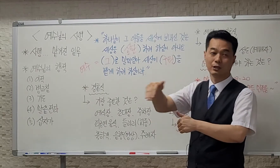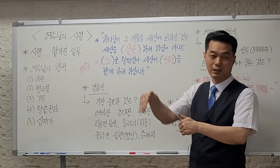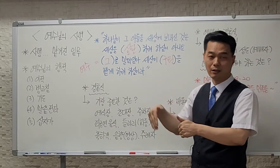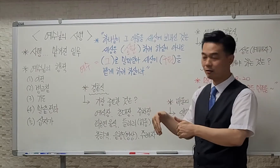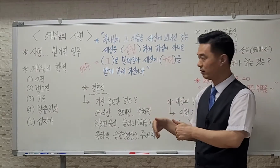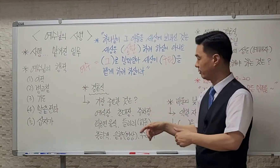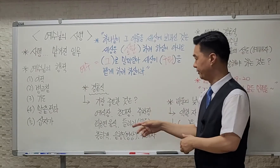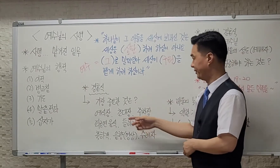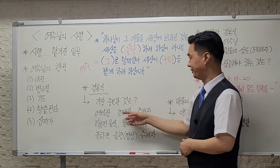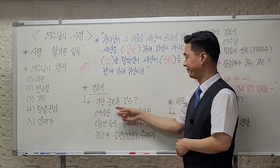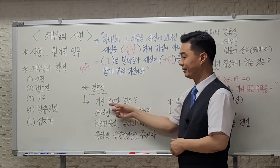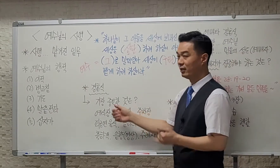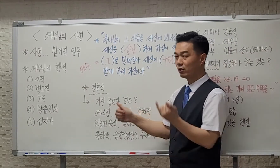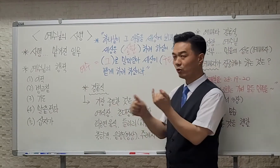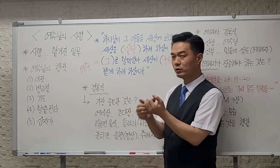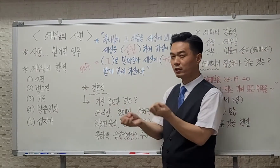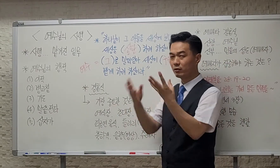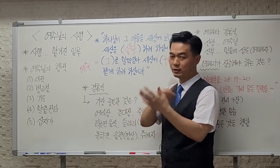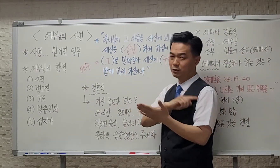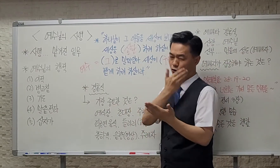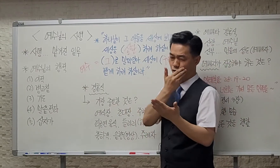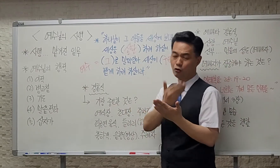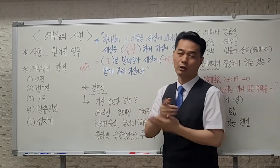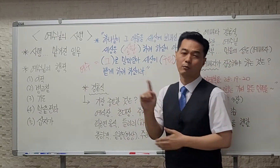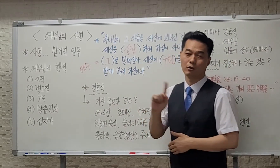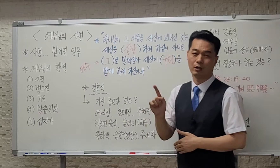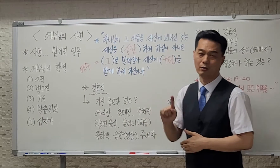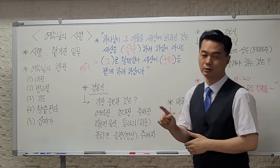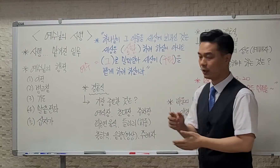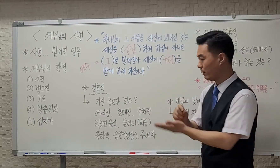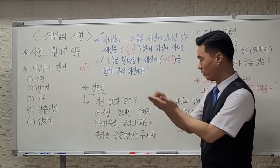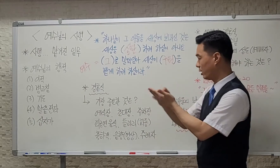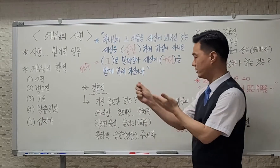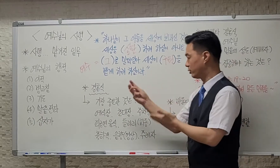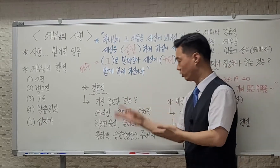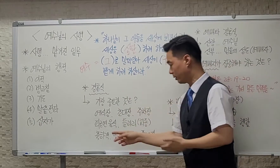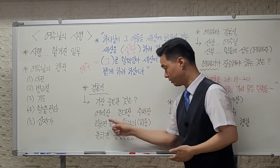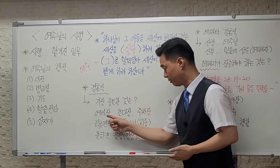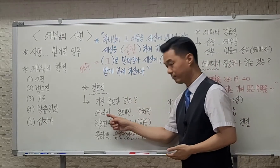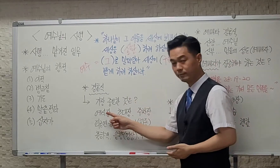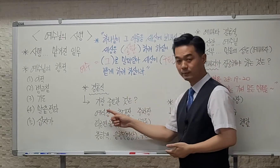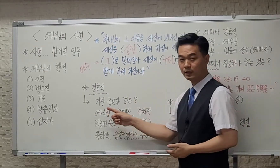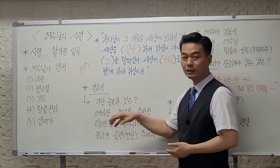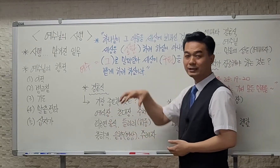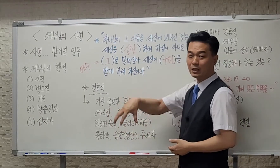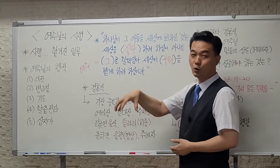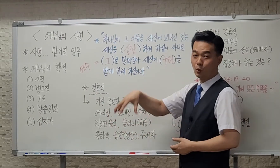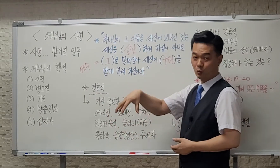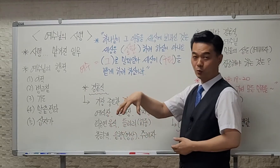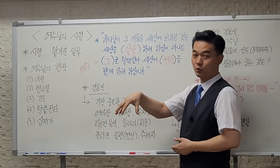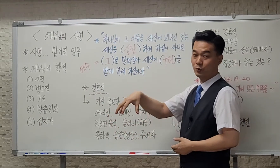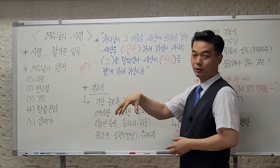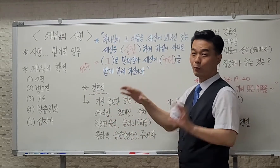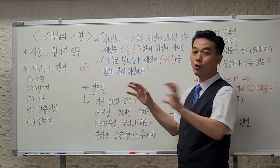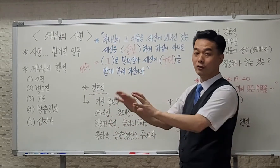분위기가. 예. 결혼식에서 가장 중요한 게 뭘까요? 제가 막 몇 가지를 적어봤어요. 일단 장소, 모여야